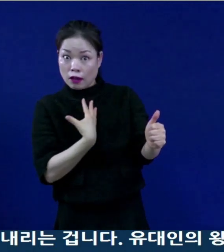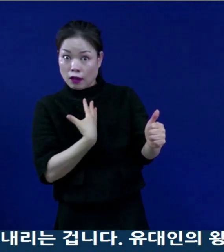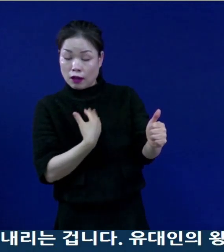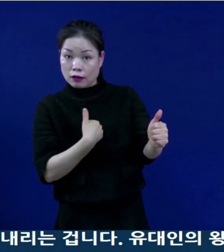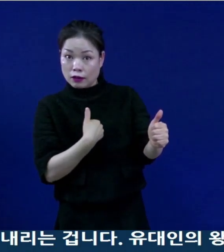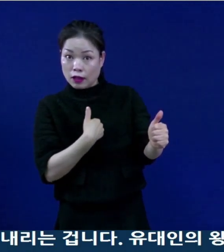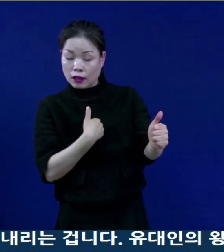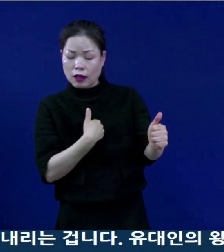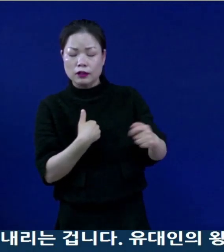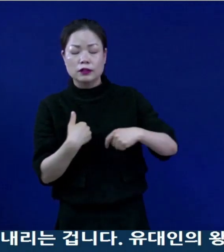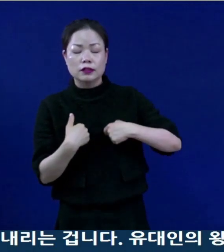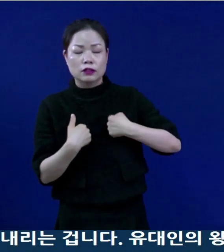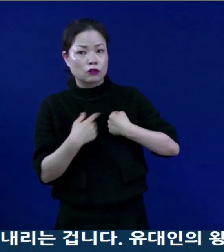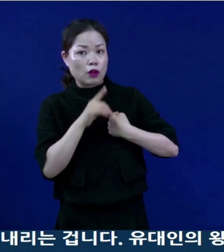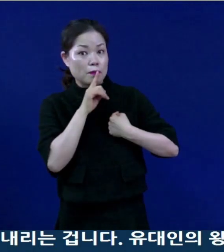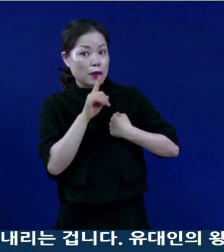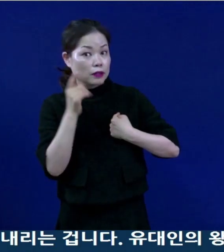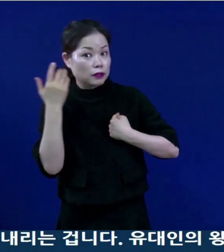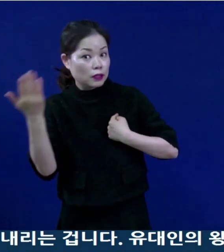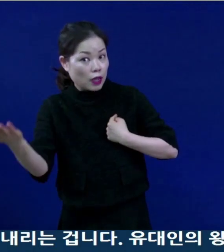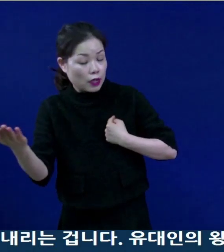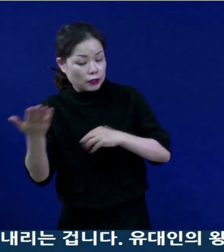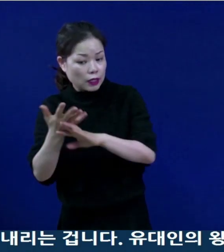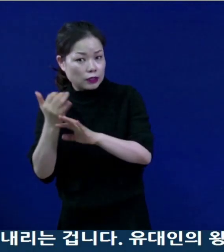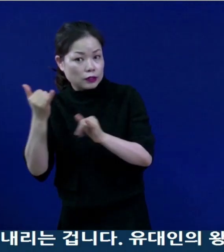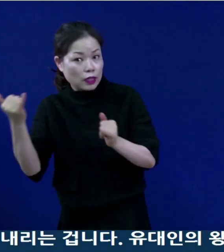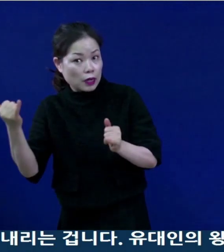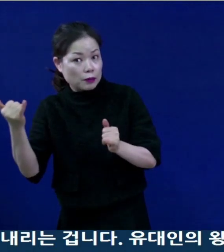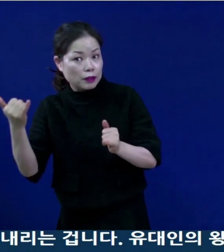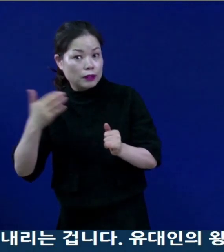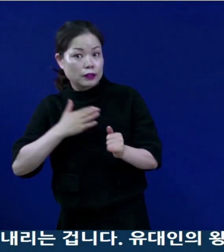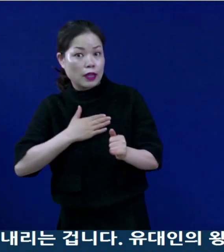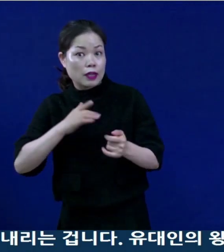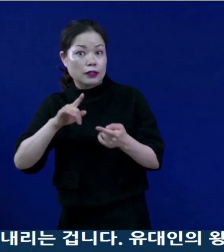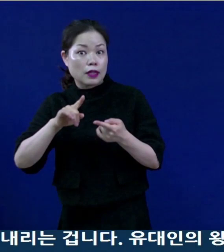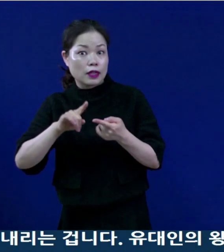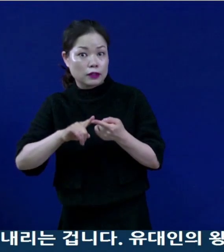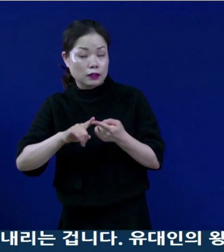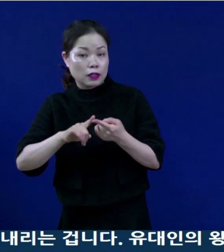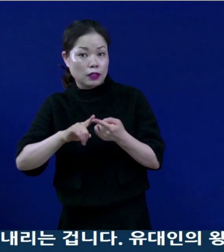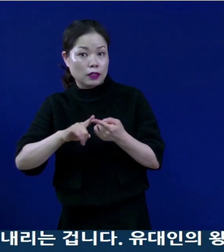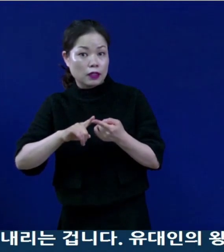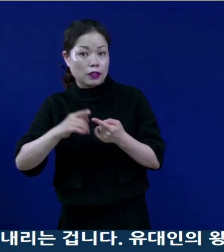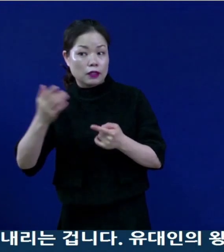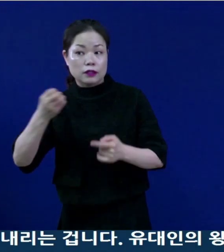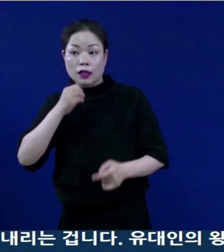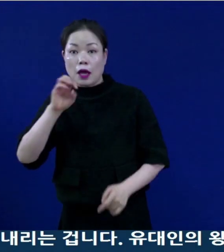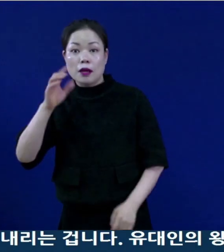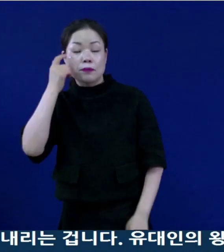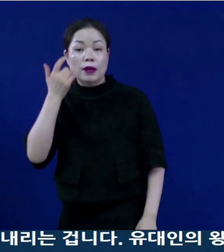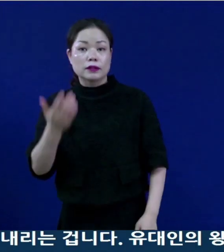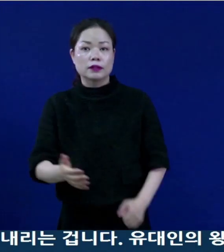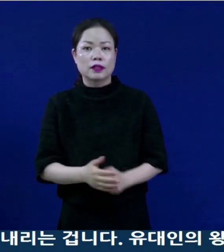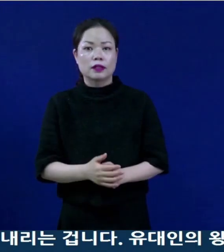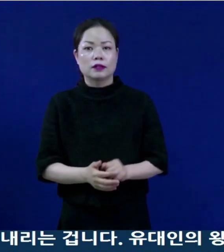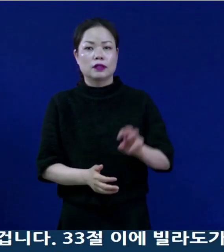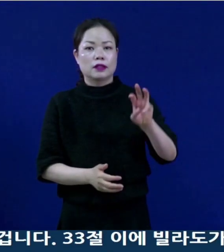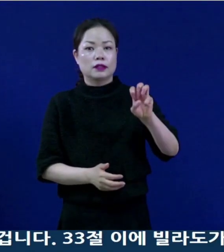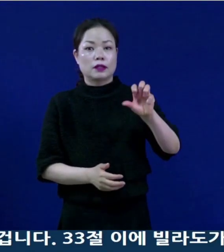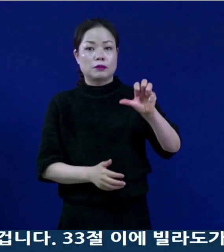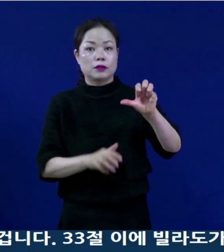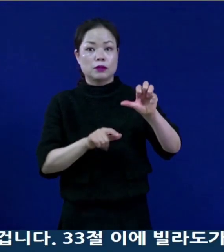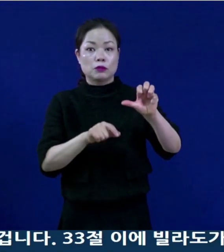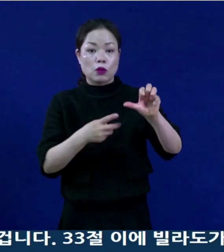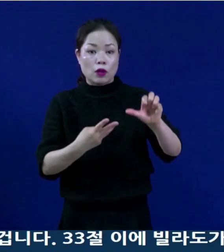이는 내가 스스로 하는 말이냐 다른 사람들이 나에 대하여 내게 하는 말이냐. 35절은 무슨